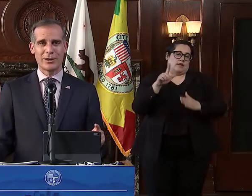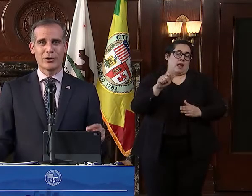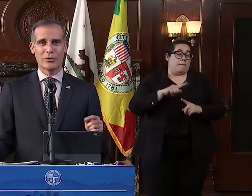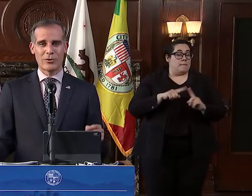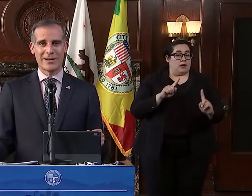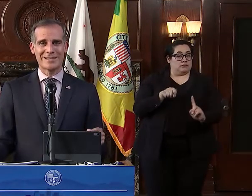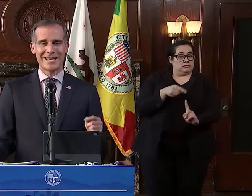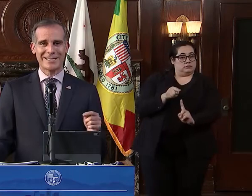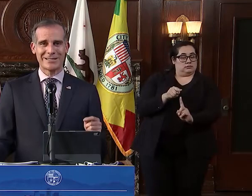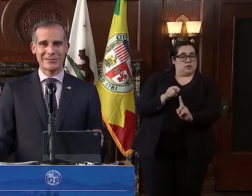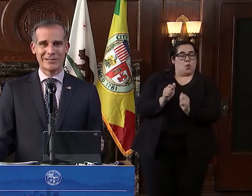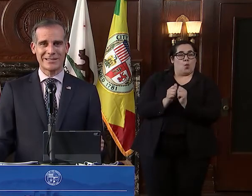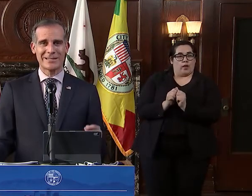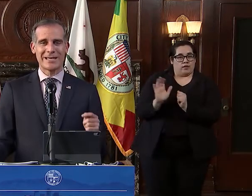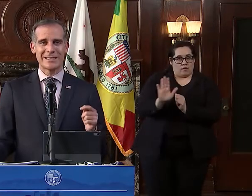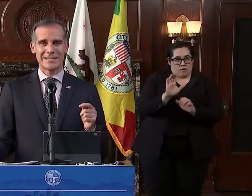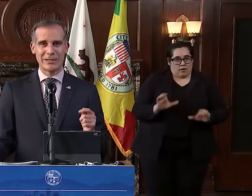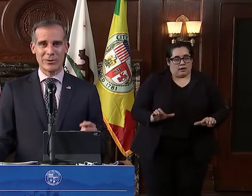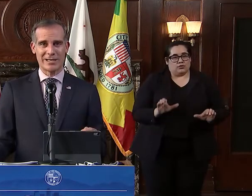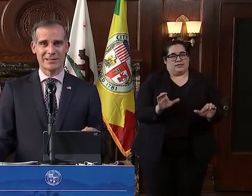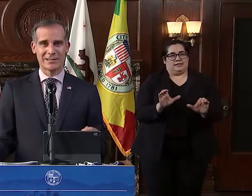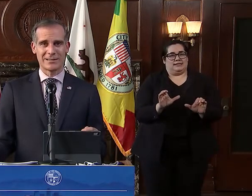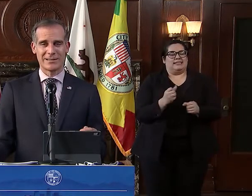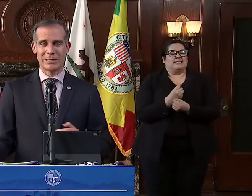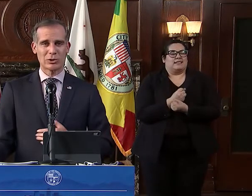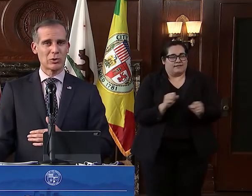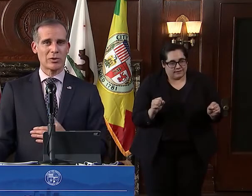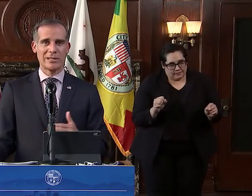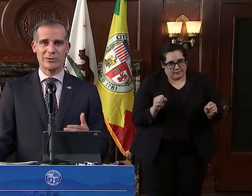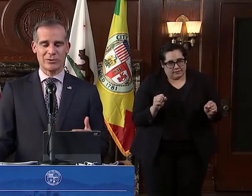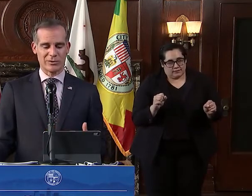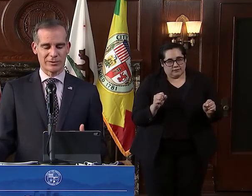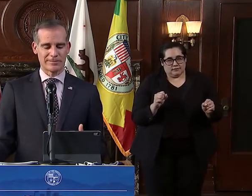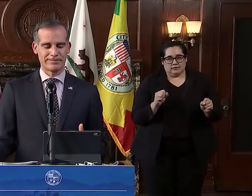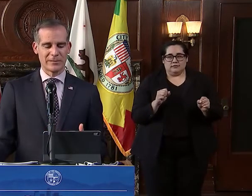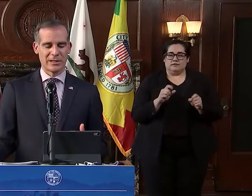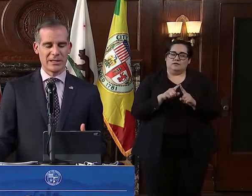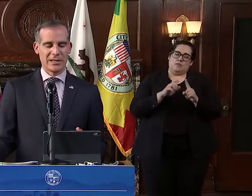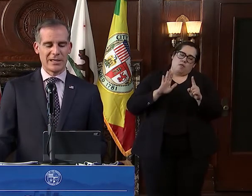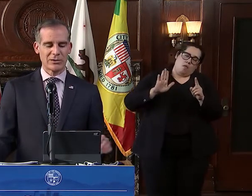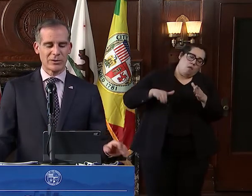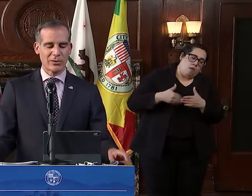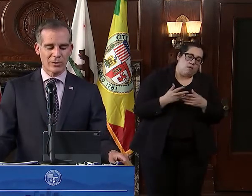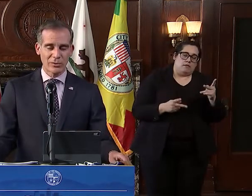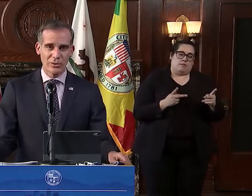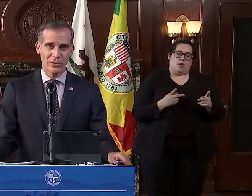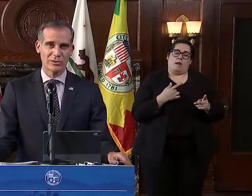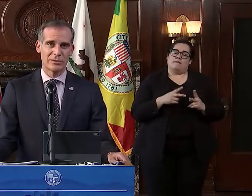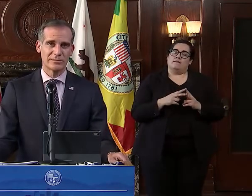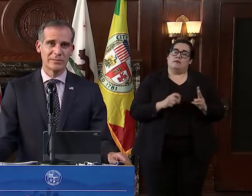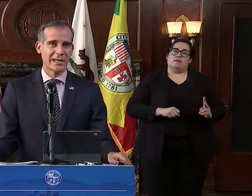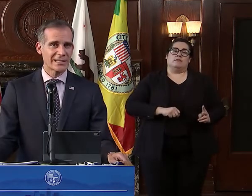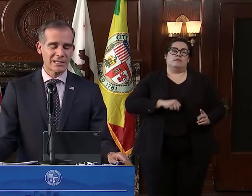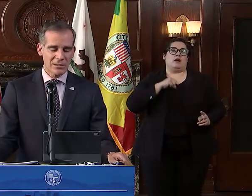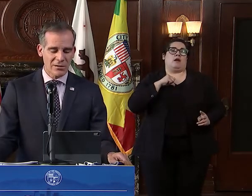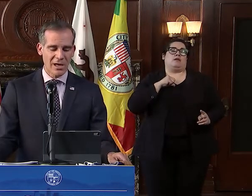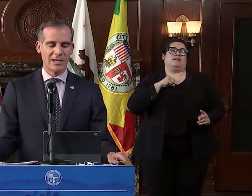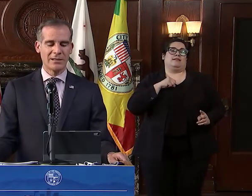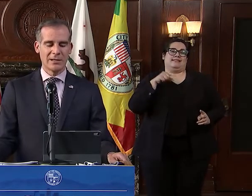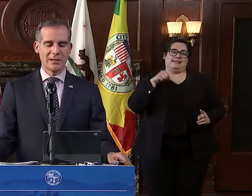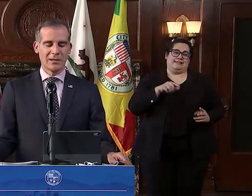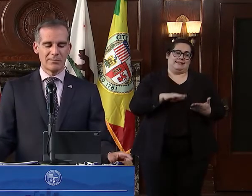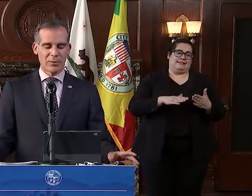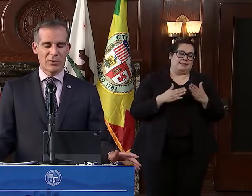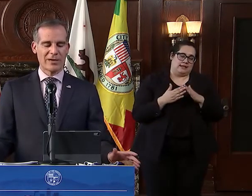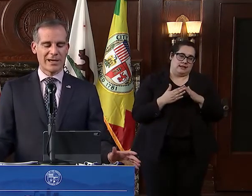solamente con las acciones seguras de todos de nosotros. Estoy orgulloso de esta